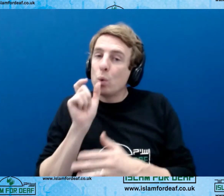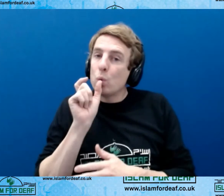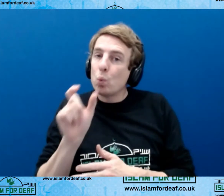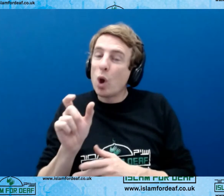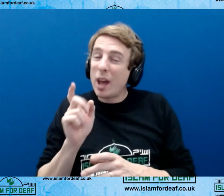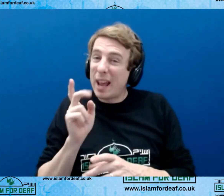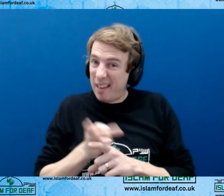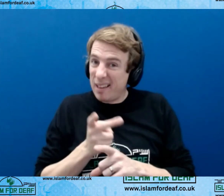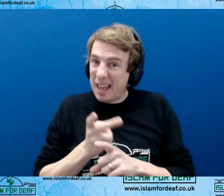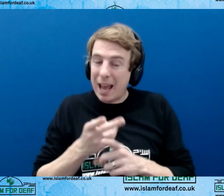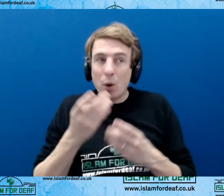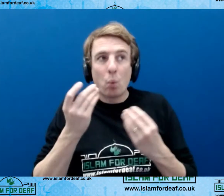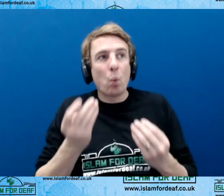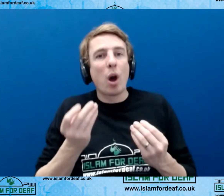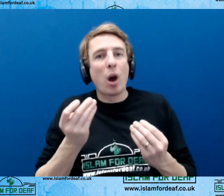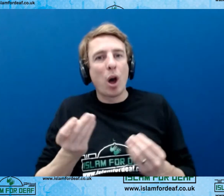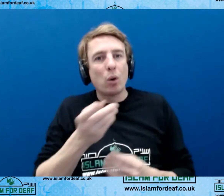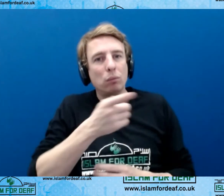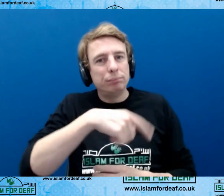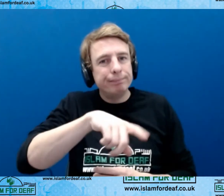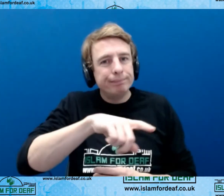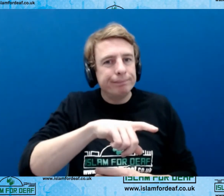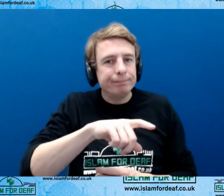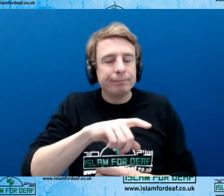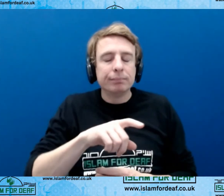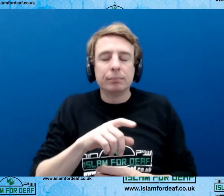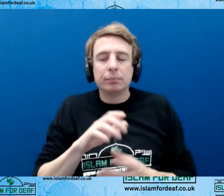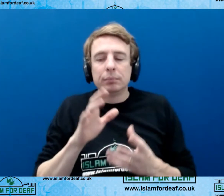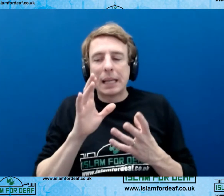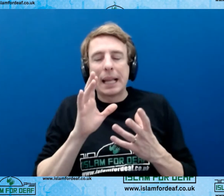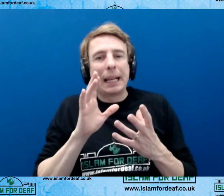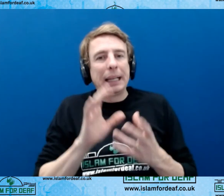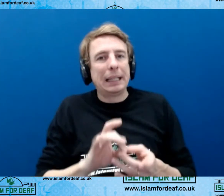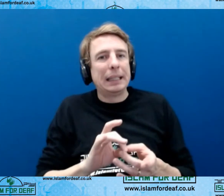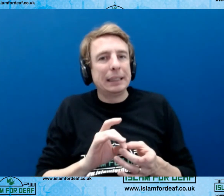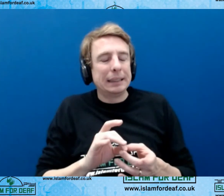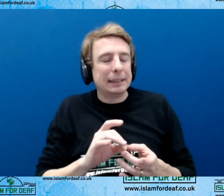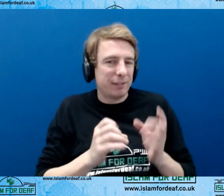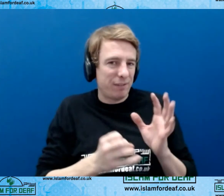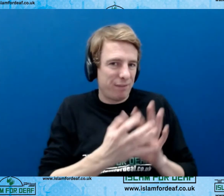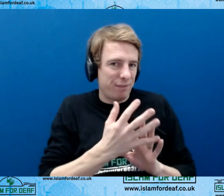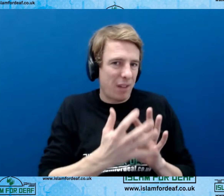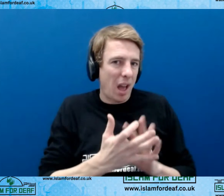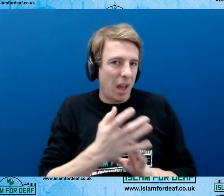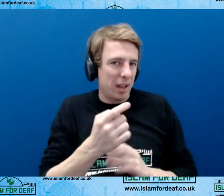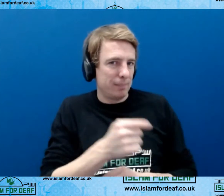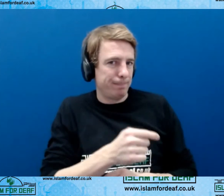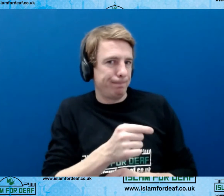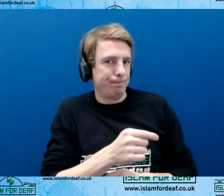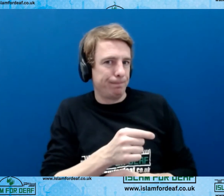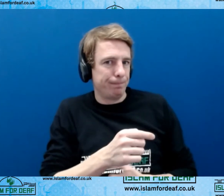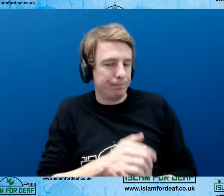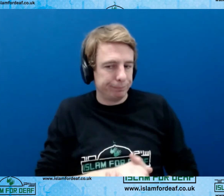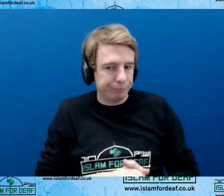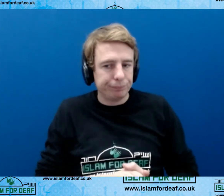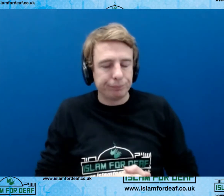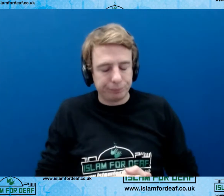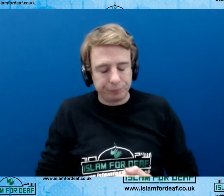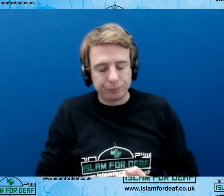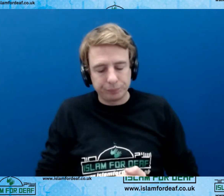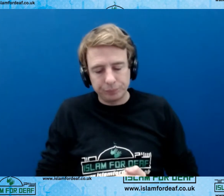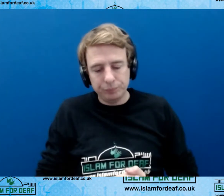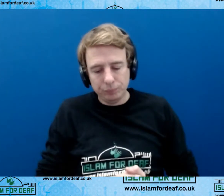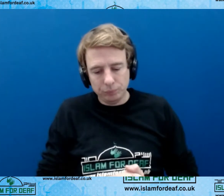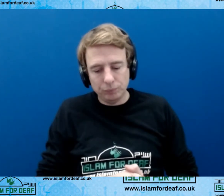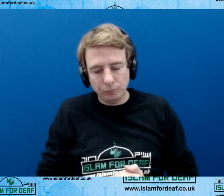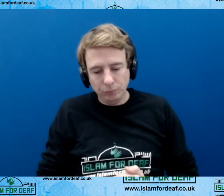ويل لكل همزة لمزة. قيل الهمز واللمز أي الوقيعة في أعراض الناس، الإشارة باليد، والهمز